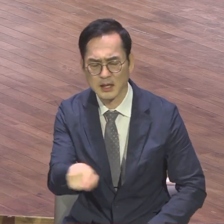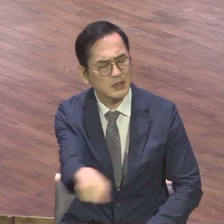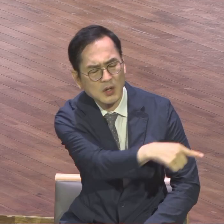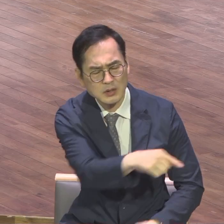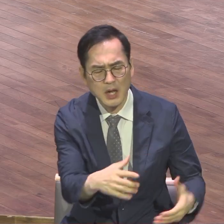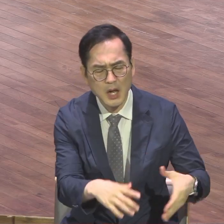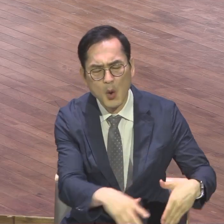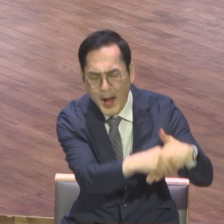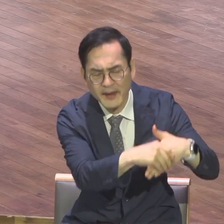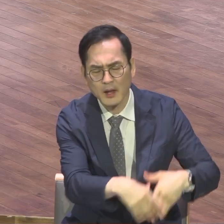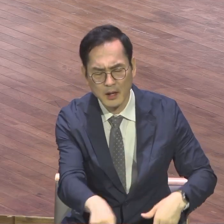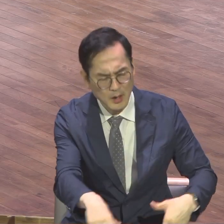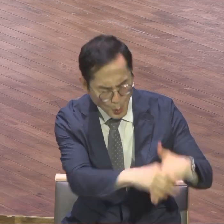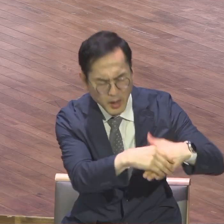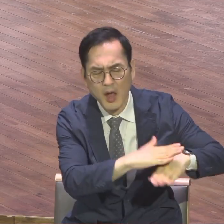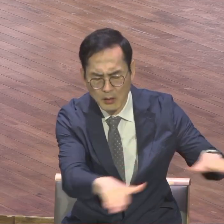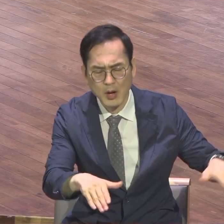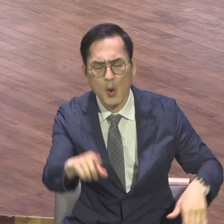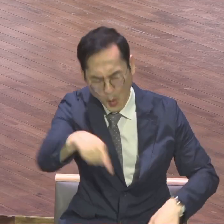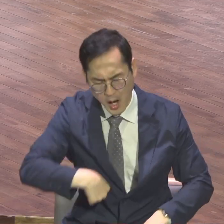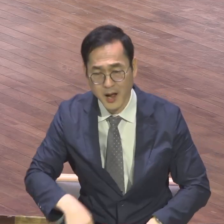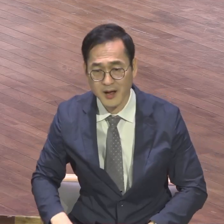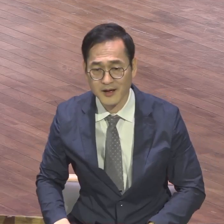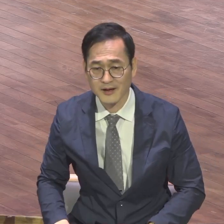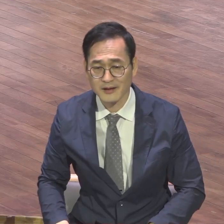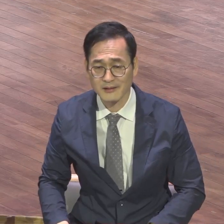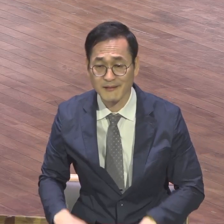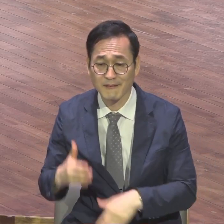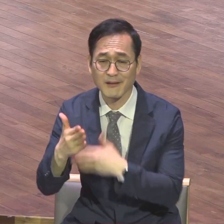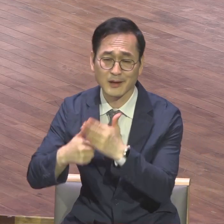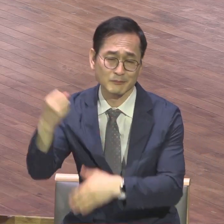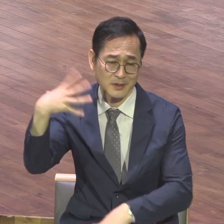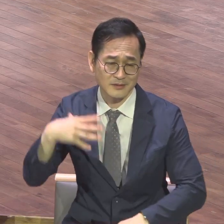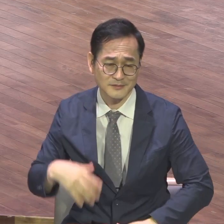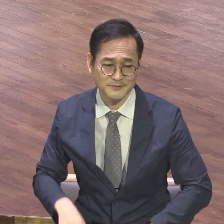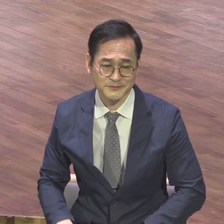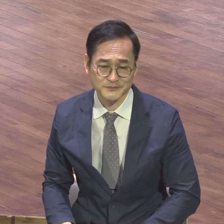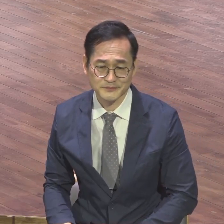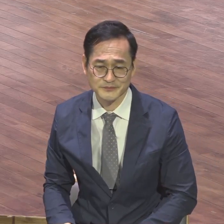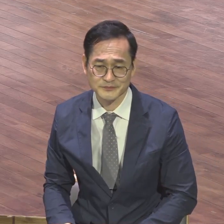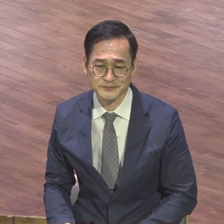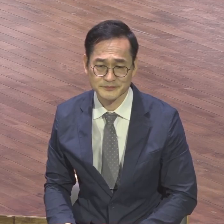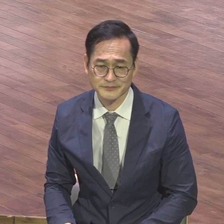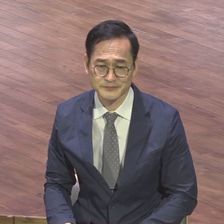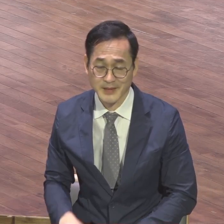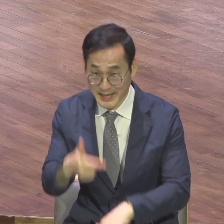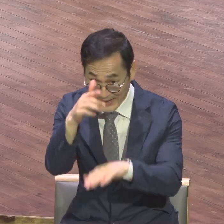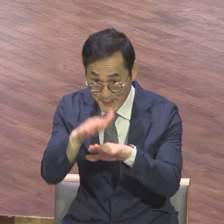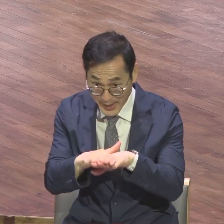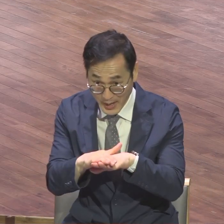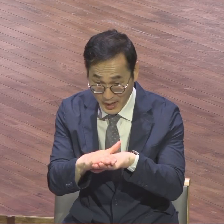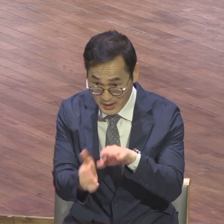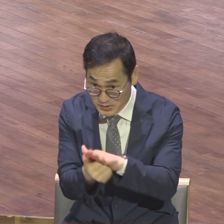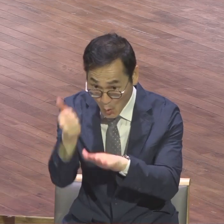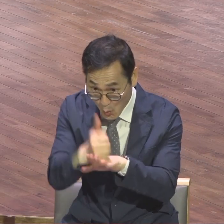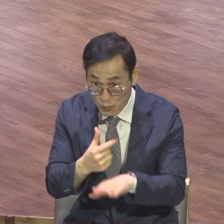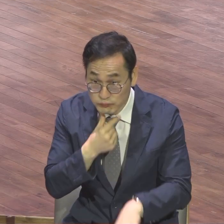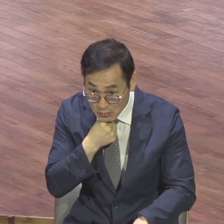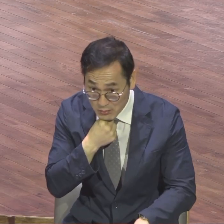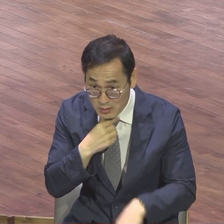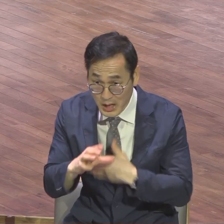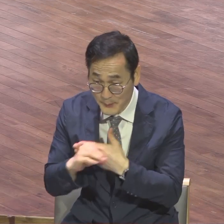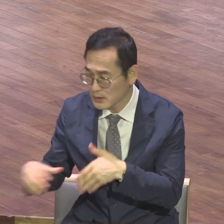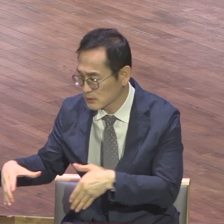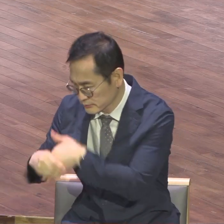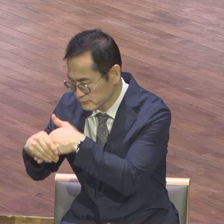먼저 화해하고 화목해야 예배 성공한다. 그 말이에요. 그러니까 예배